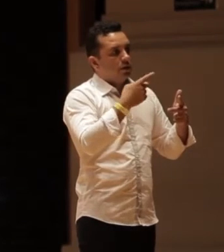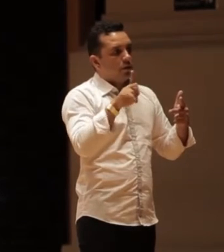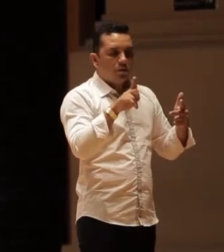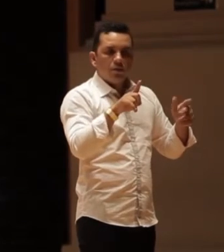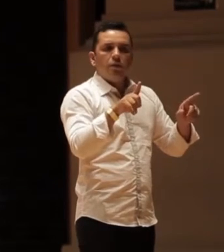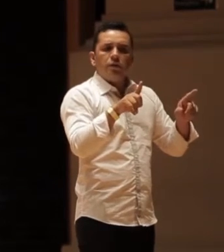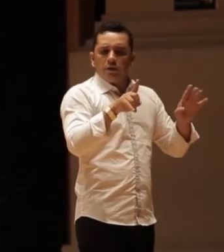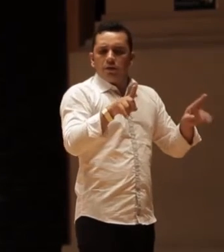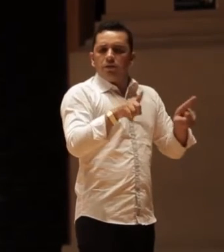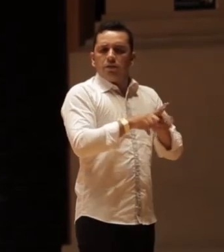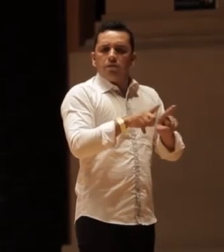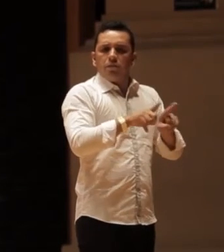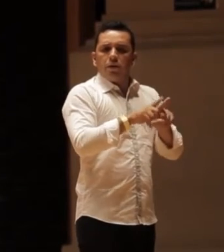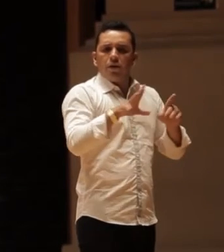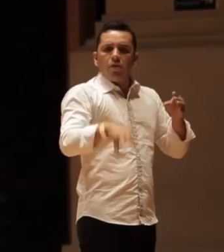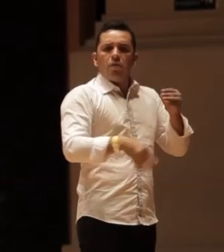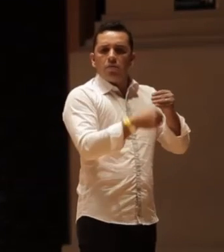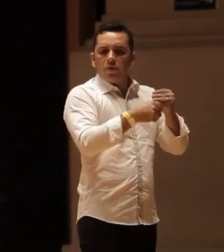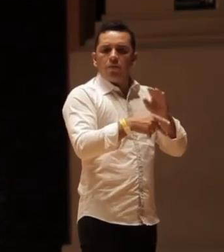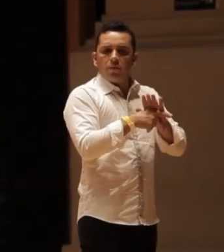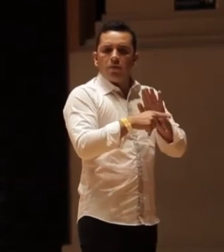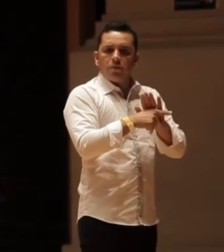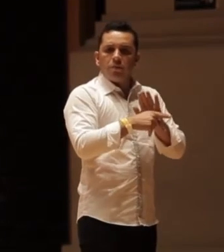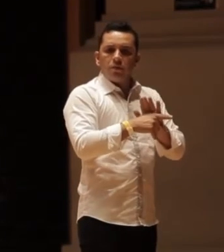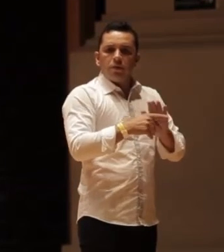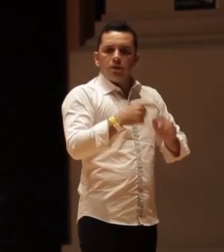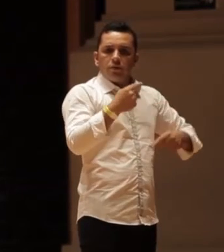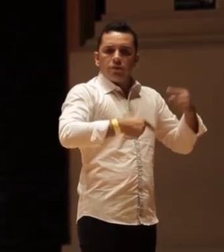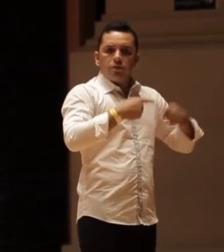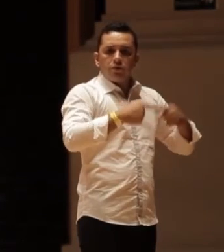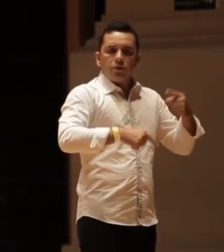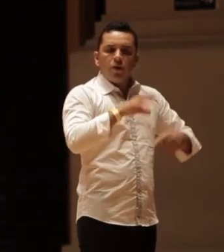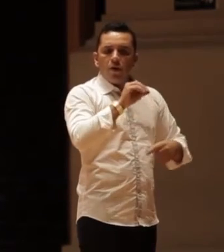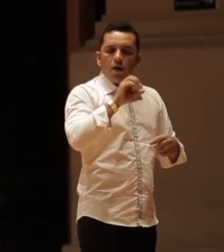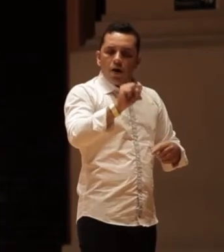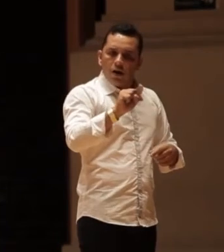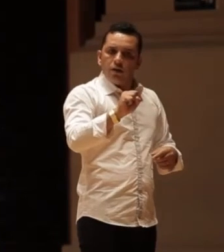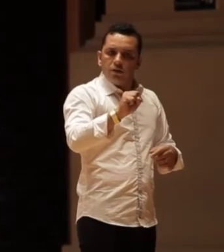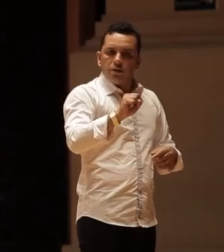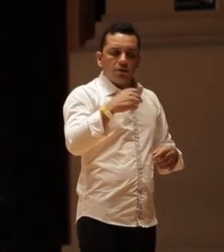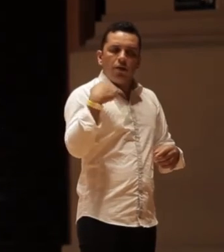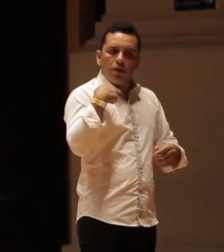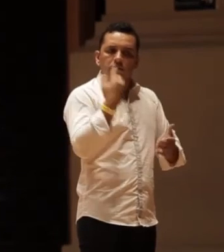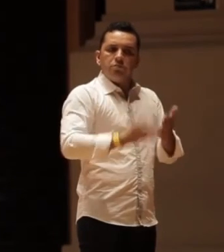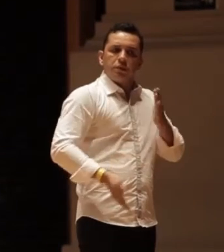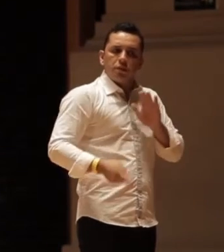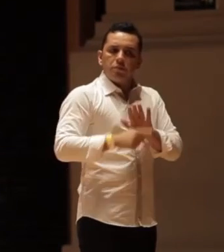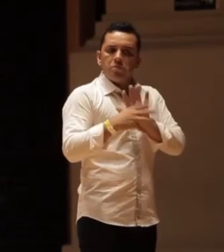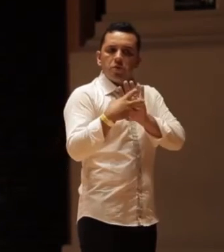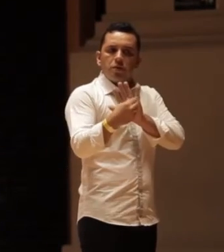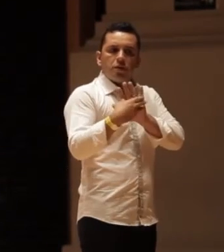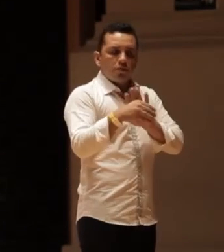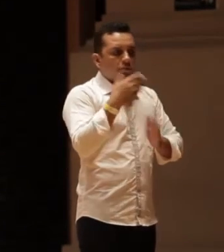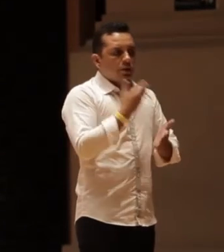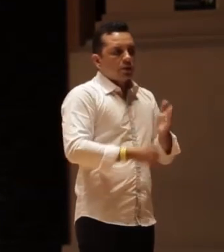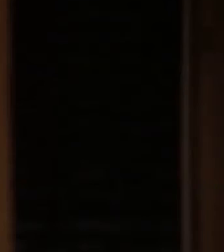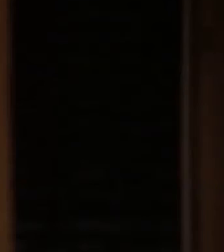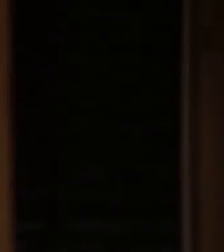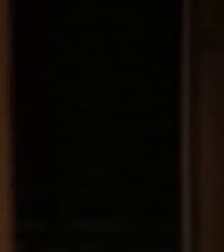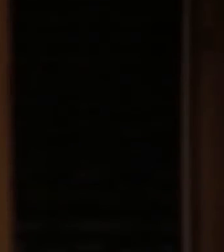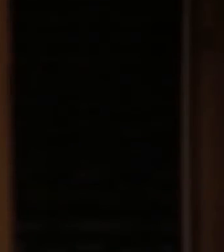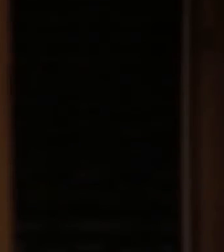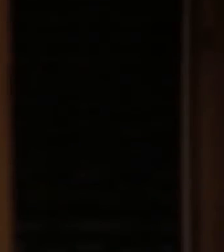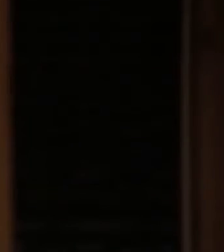recursos do estado se incorpora ao patrimônio do estado então discutir com essa privatização é não compreender o modelo não compreender o programa mas é